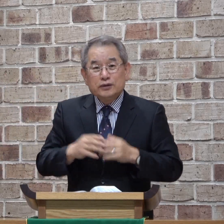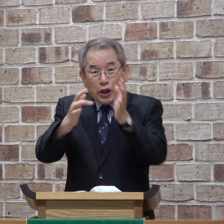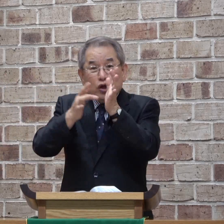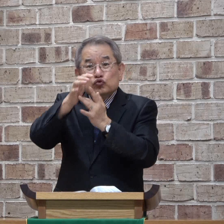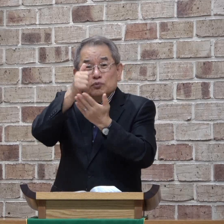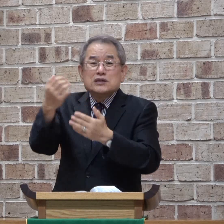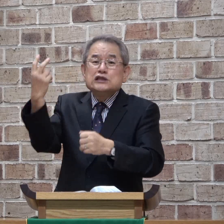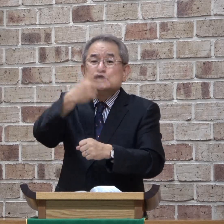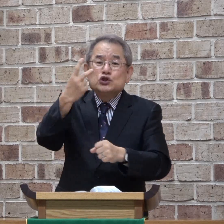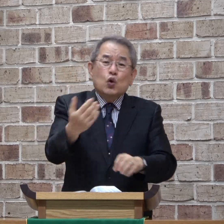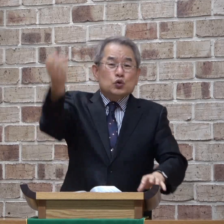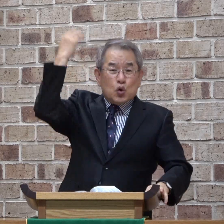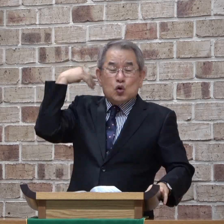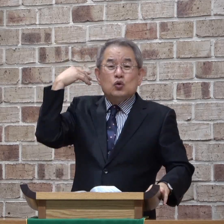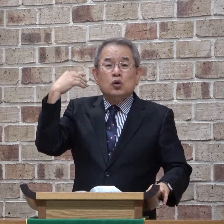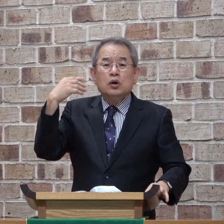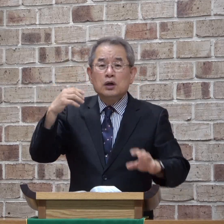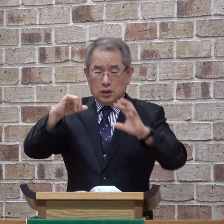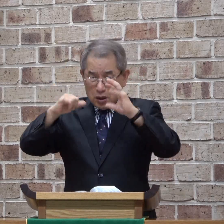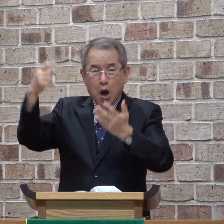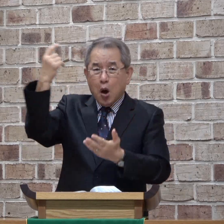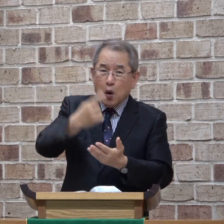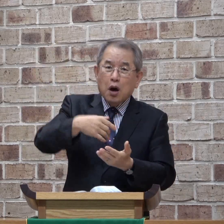예수님의 이름이기 때문입니다.